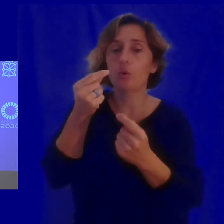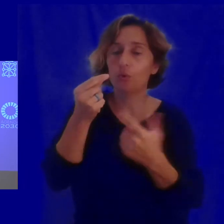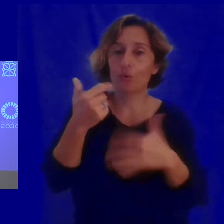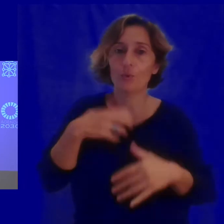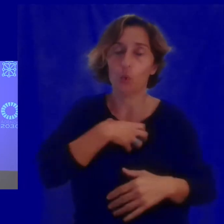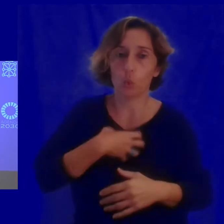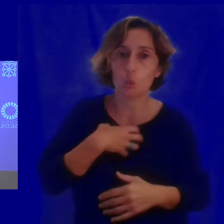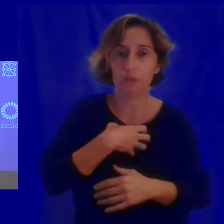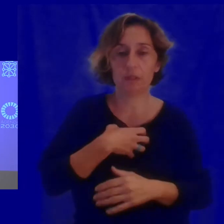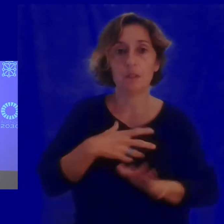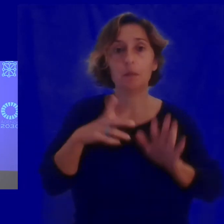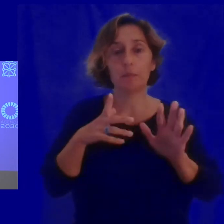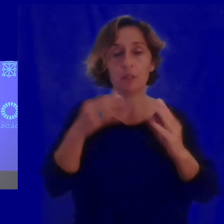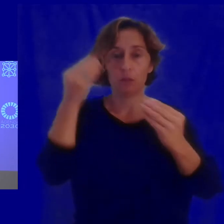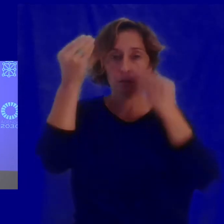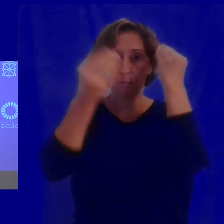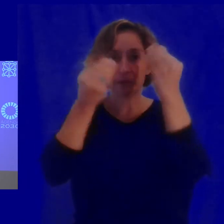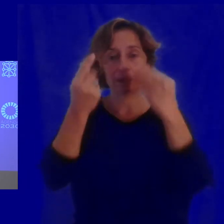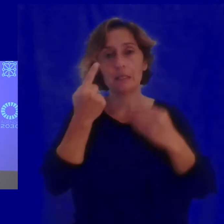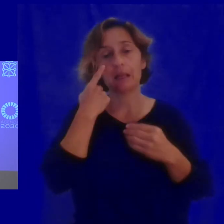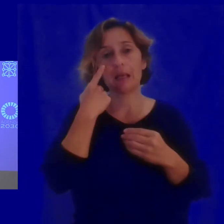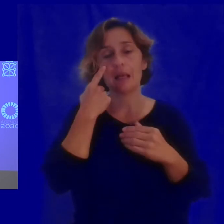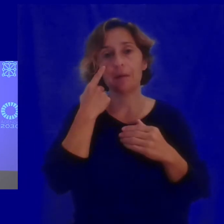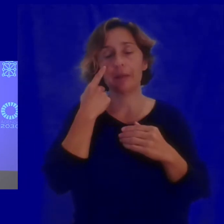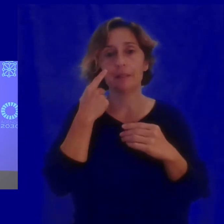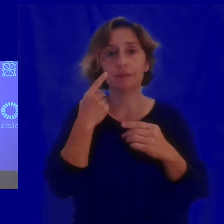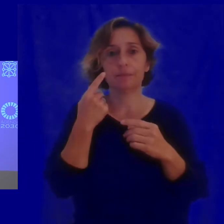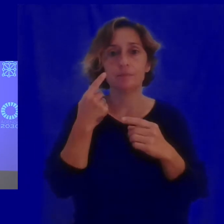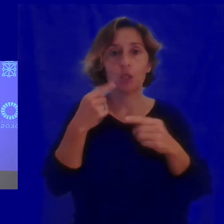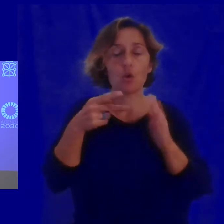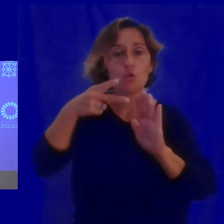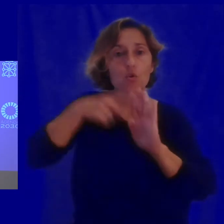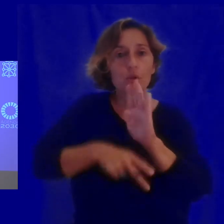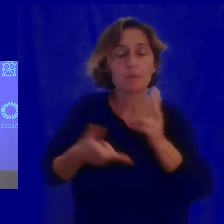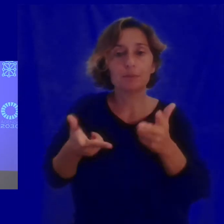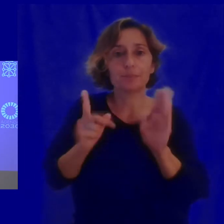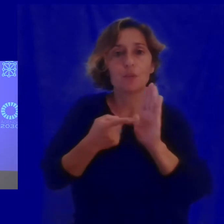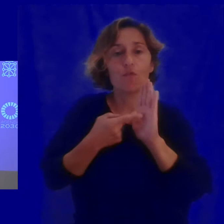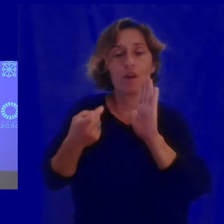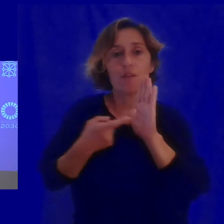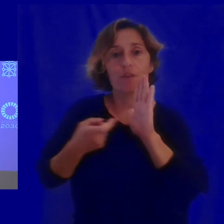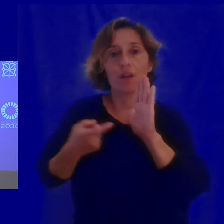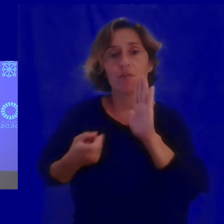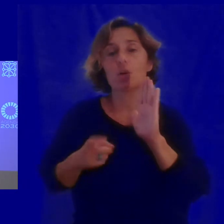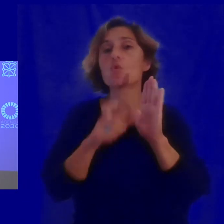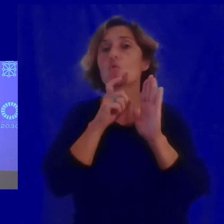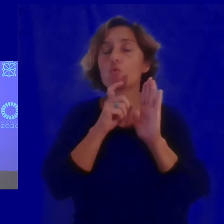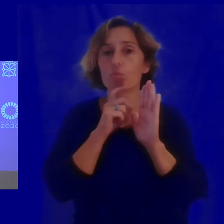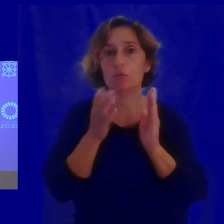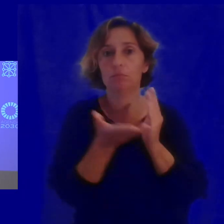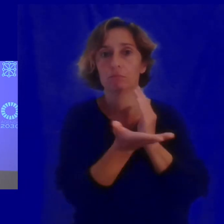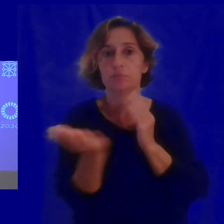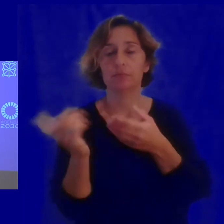posible desescalada, sus formas y sus ritmos. Hacerlo de forma participada y aprender también de